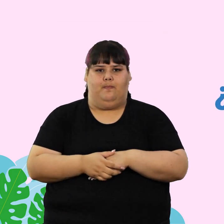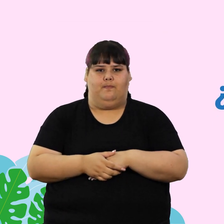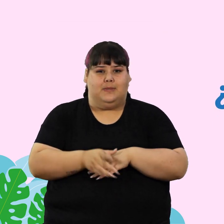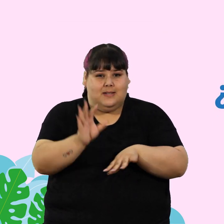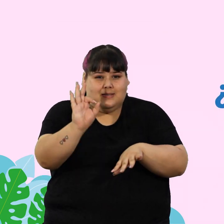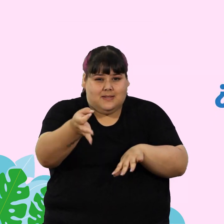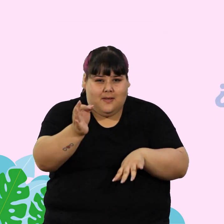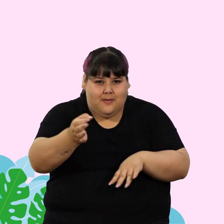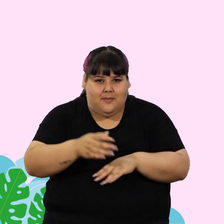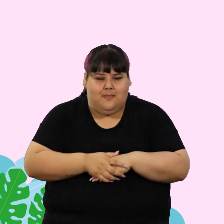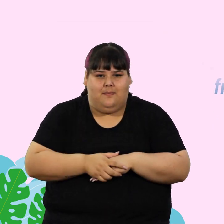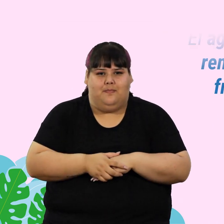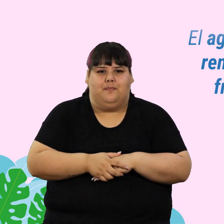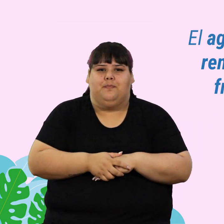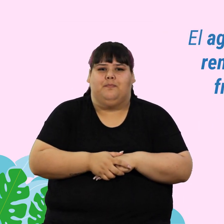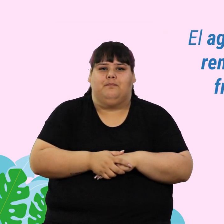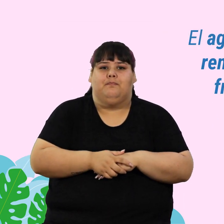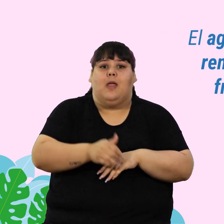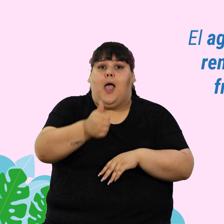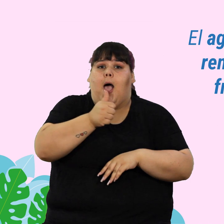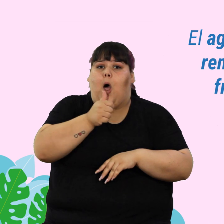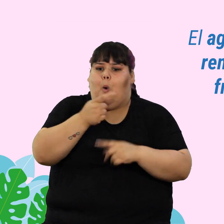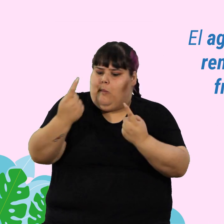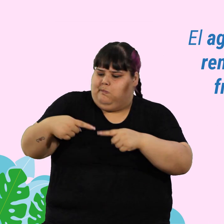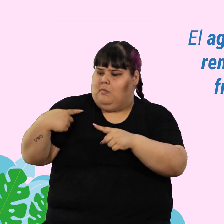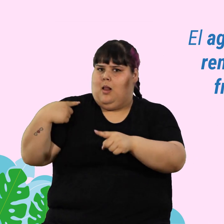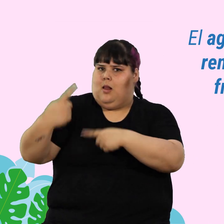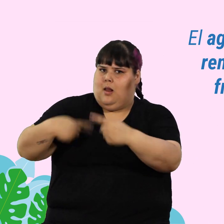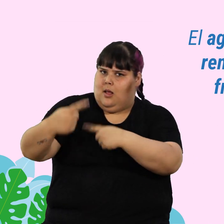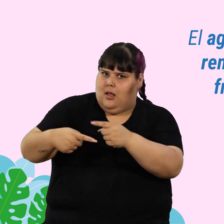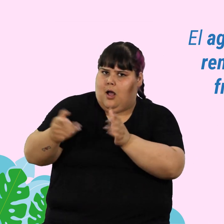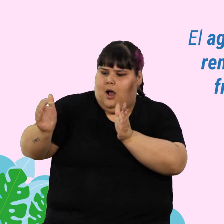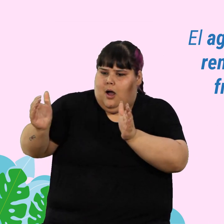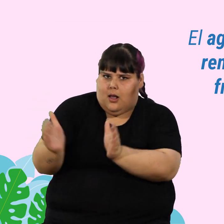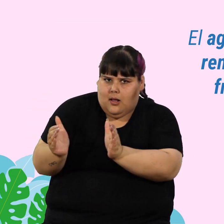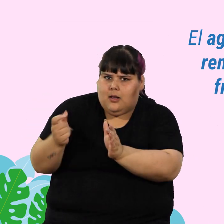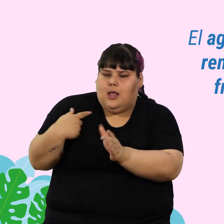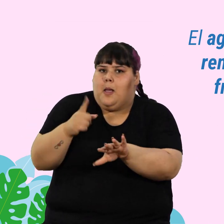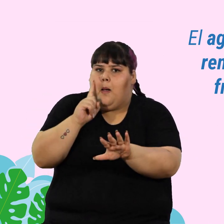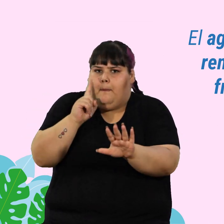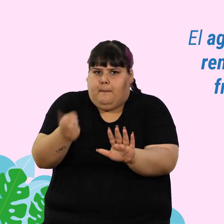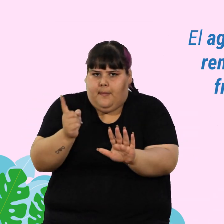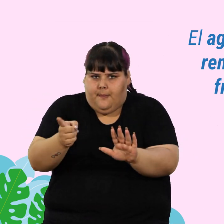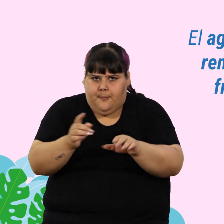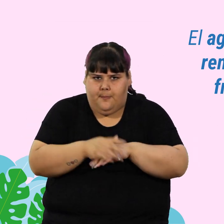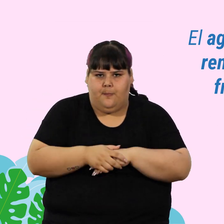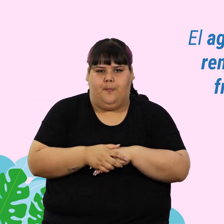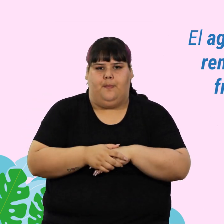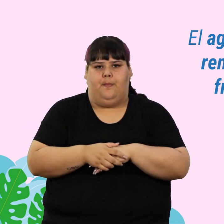¿Sabías? El agua es un recurso renovable, limitado, frágil y vulnerable.